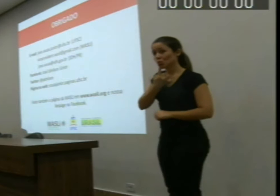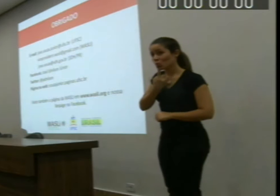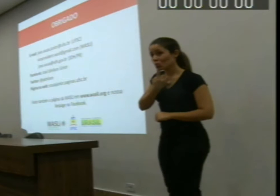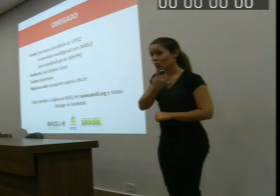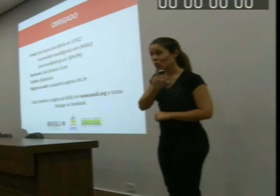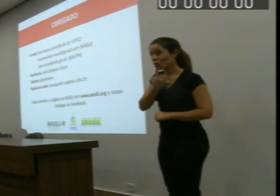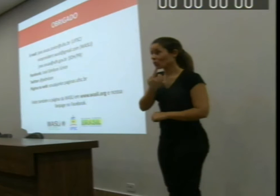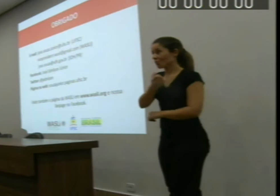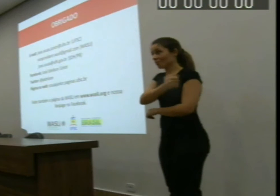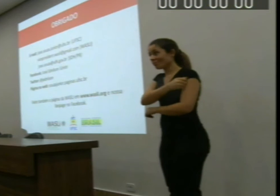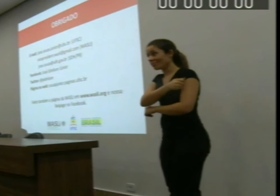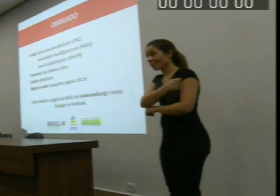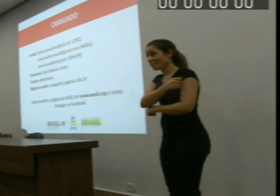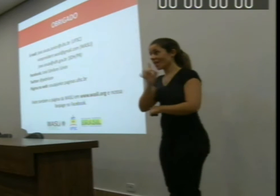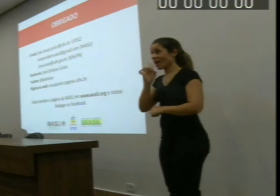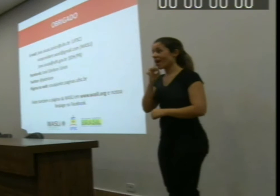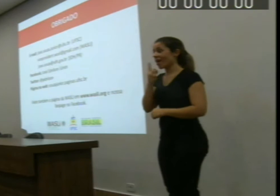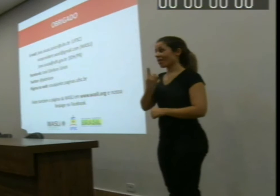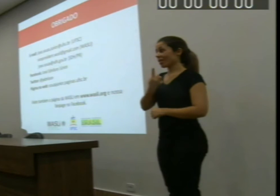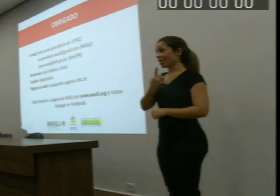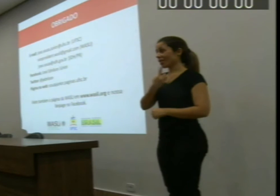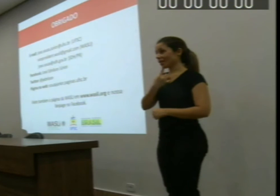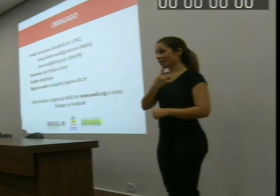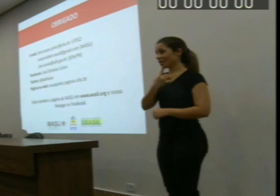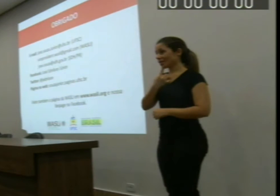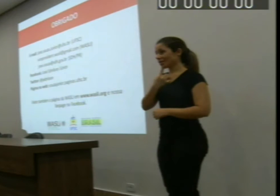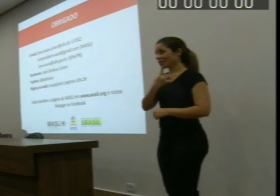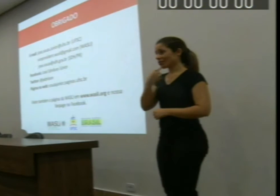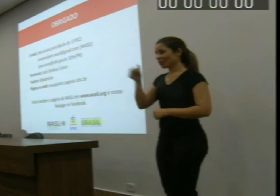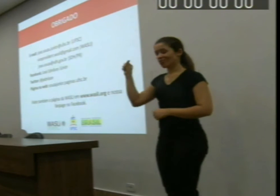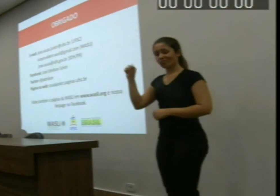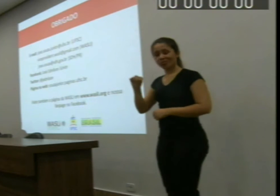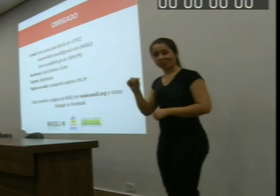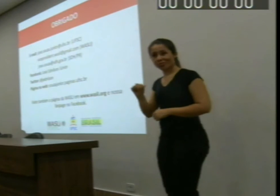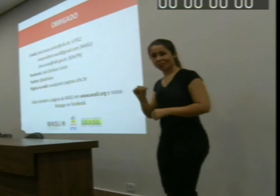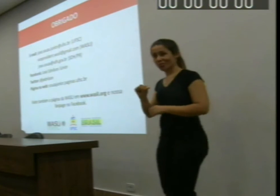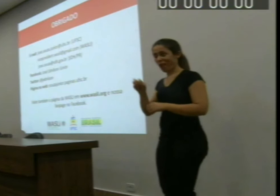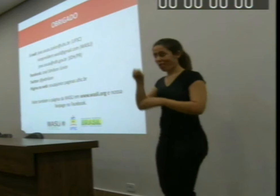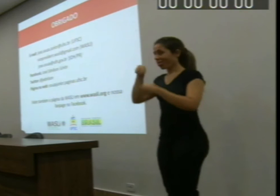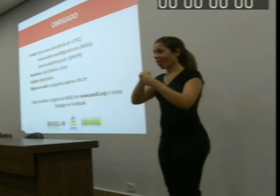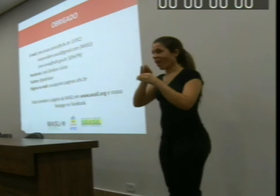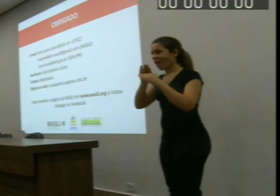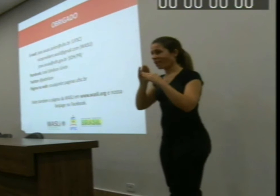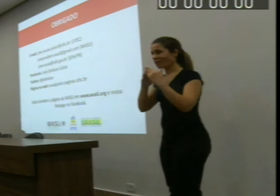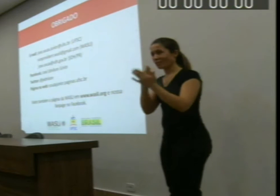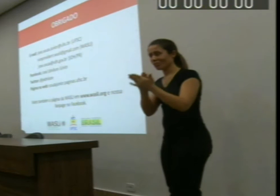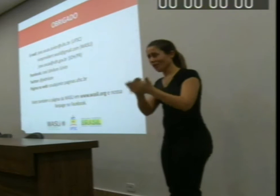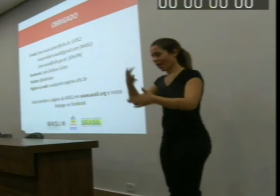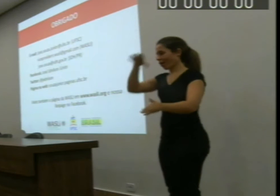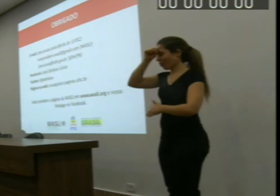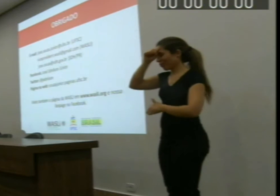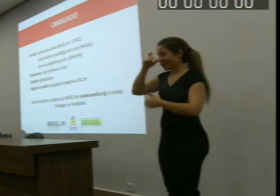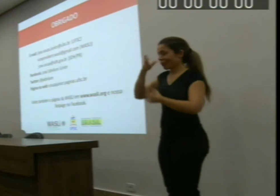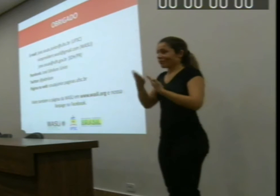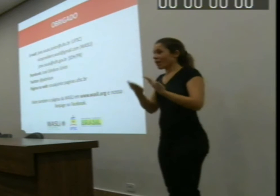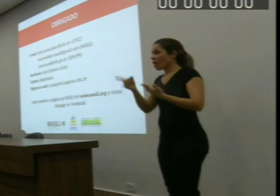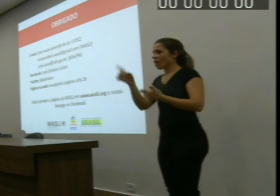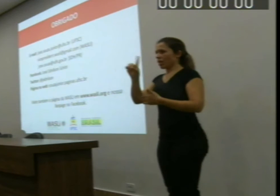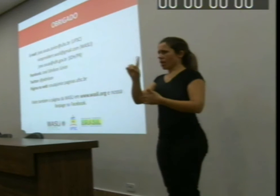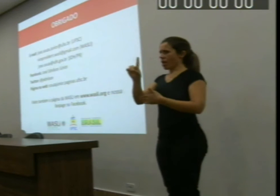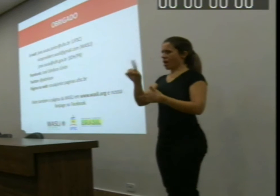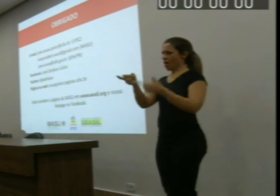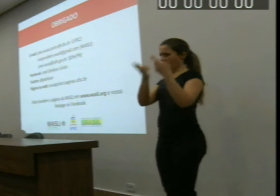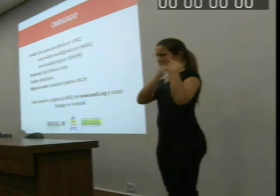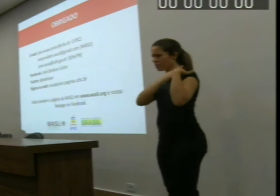surdo que que tiver um insucesso escolar não é responsabilidade do intérprete porque o intérprete não é o